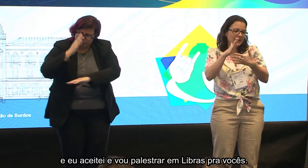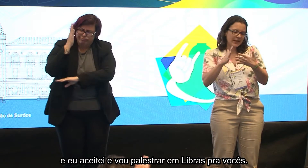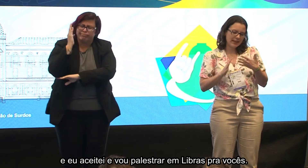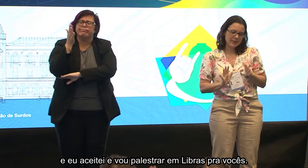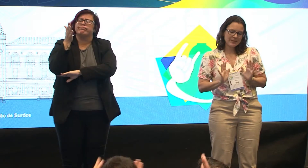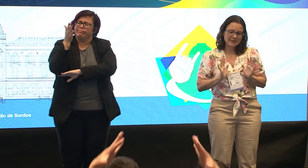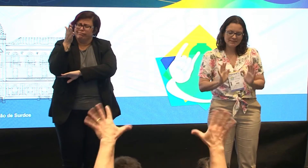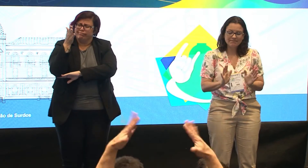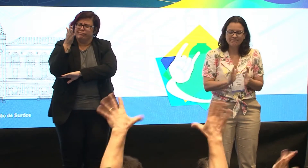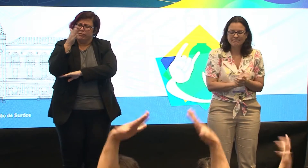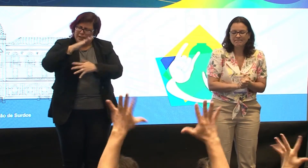vocês.